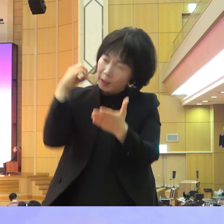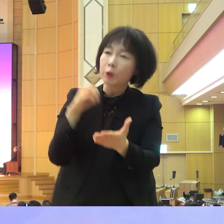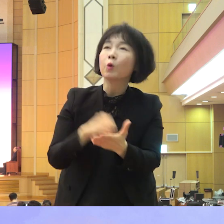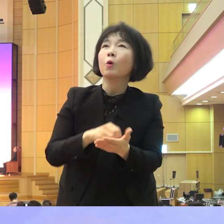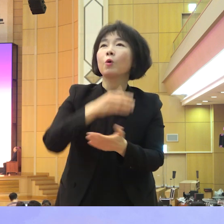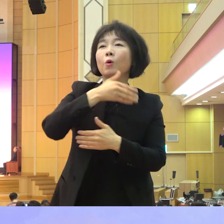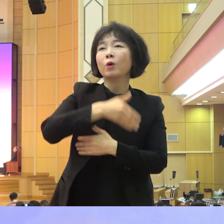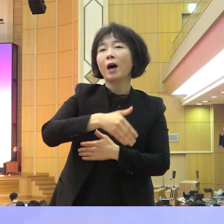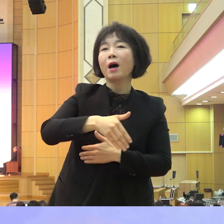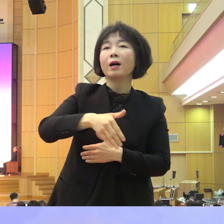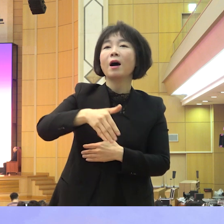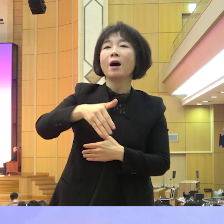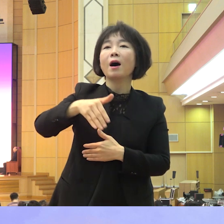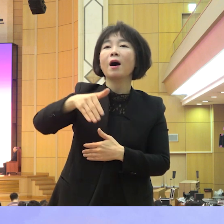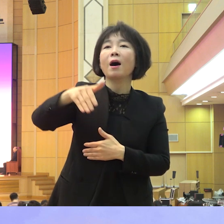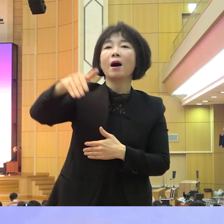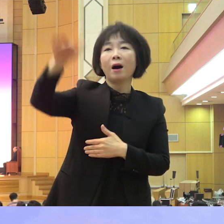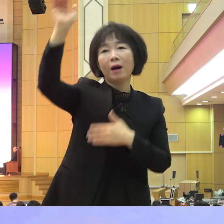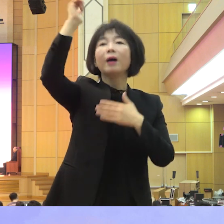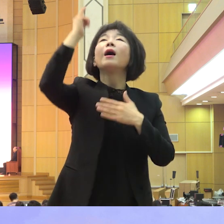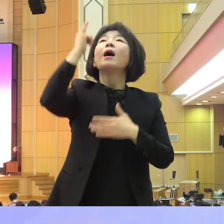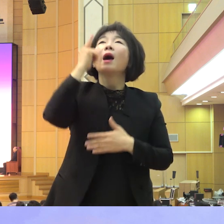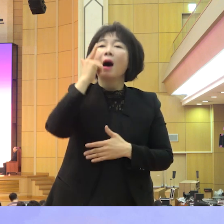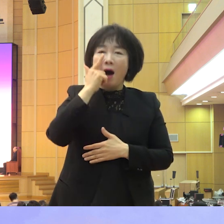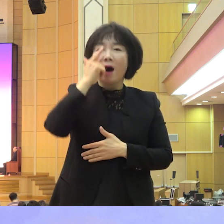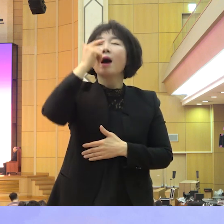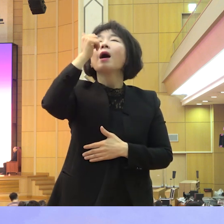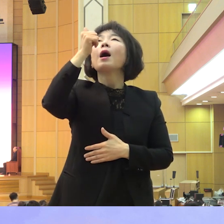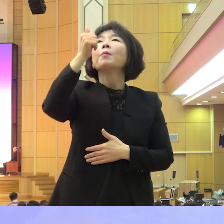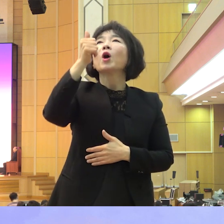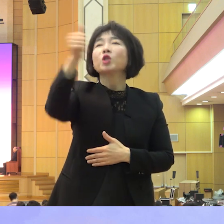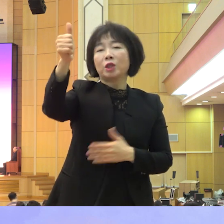보양집에 돌아가